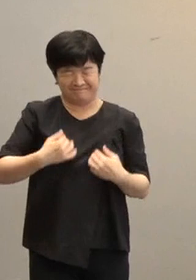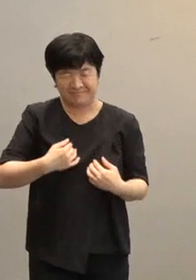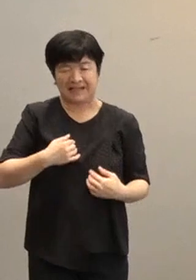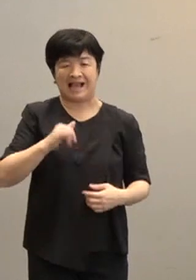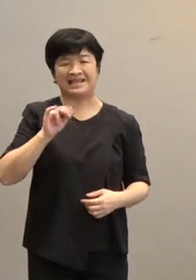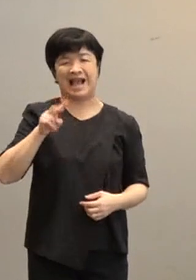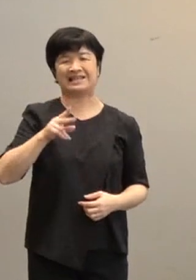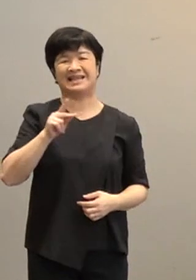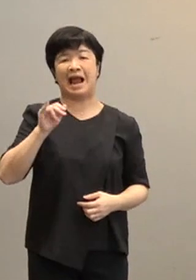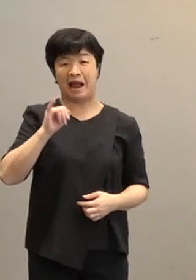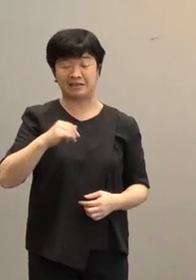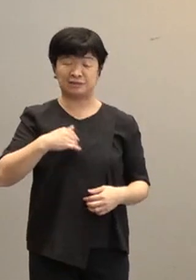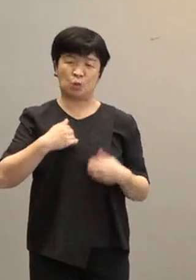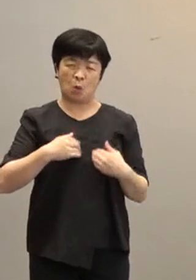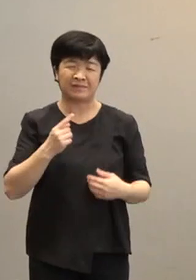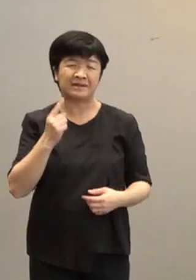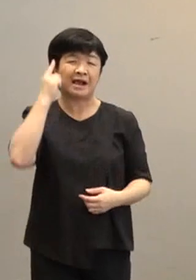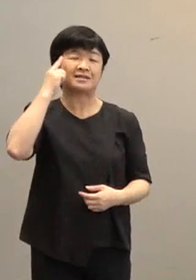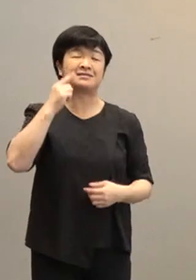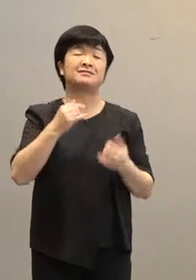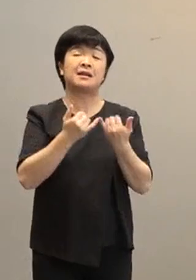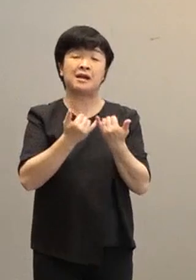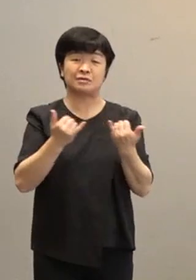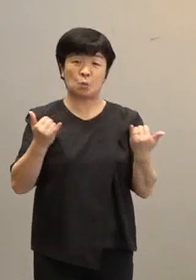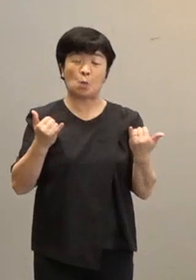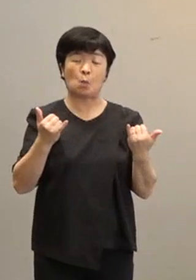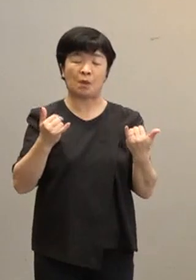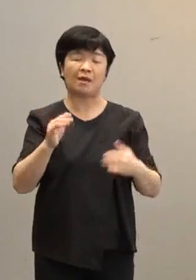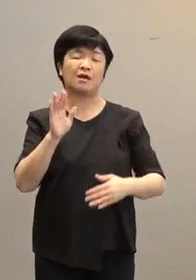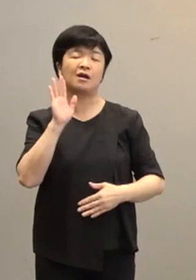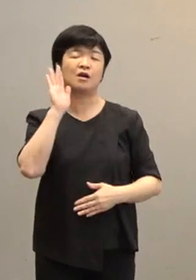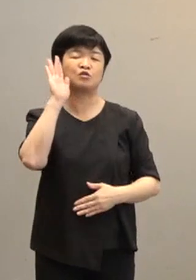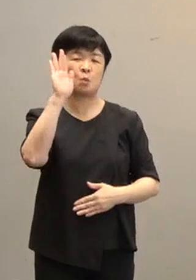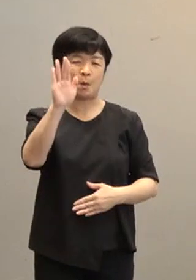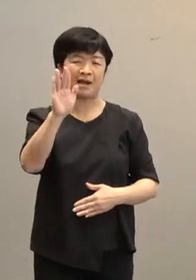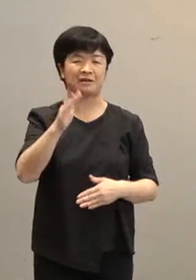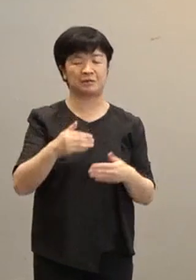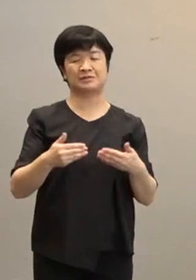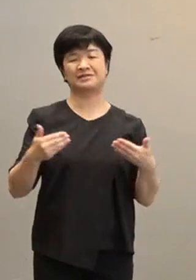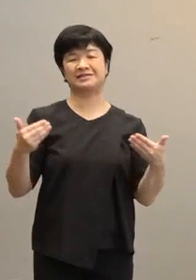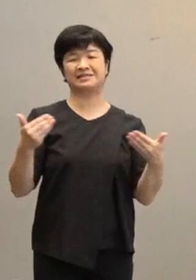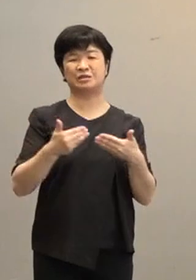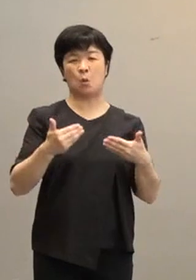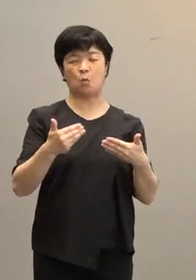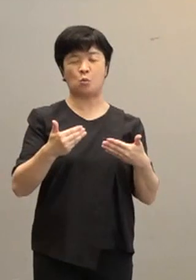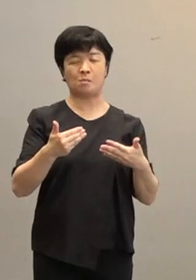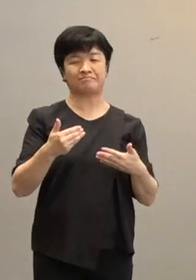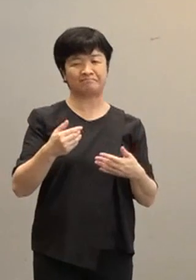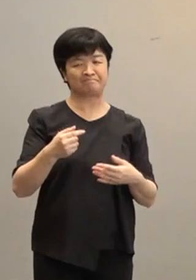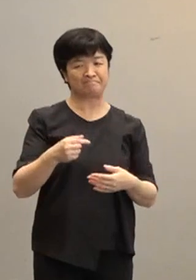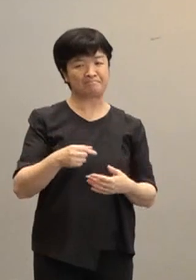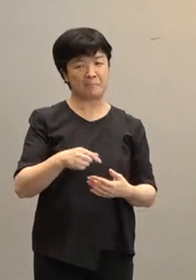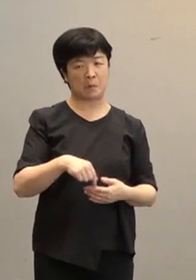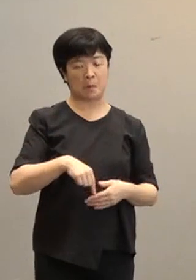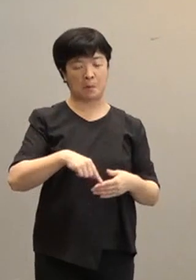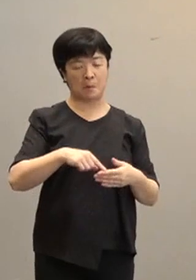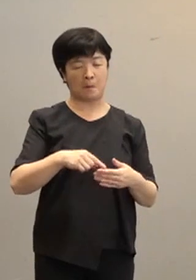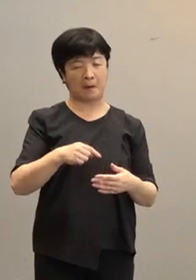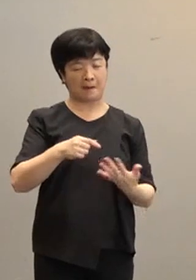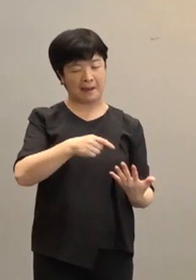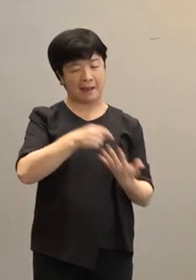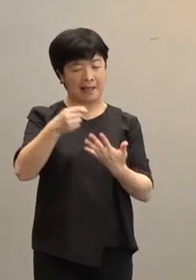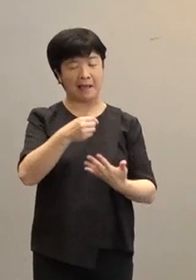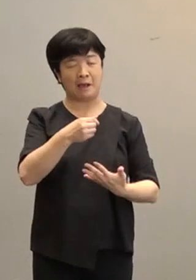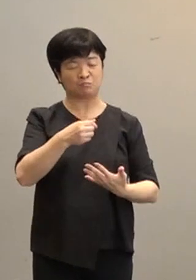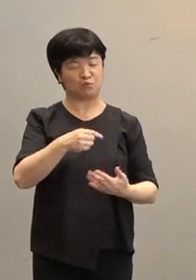ような人たちが、将来の仕事の選択肢として考えていただけるようにですね、我々としては頑張ってい